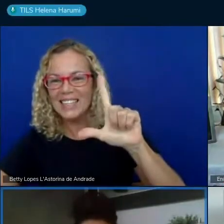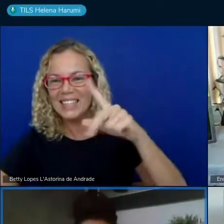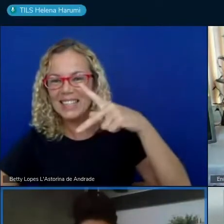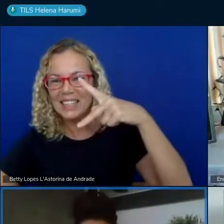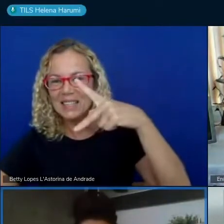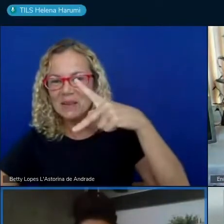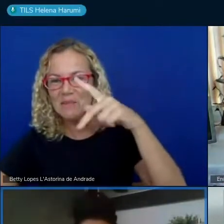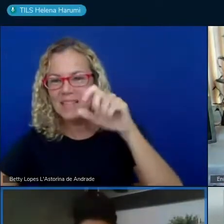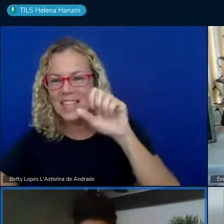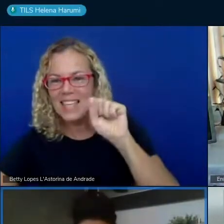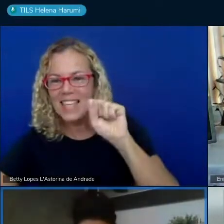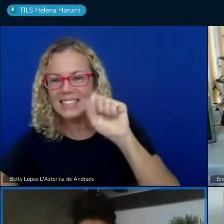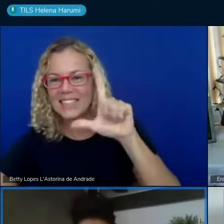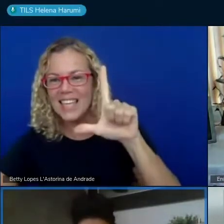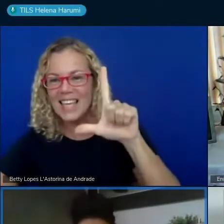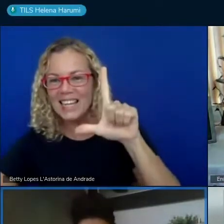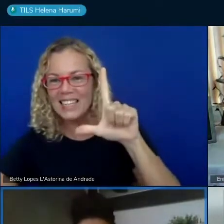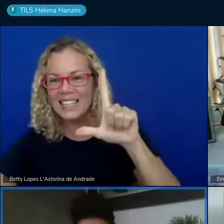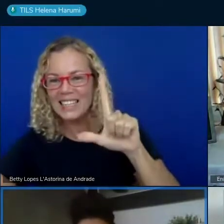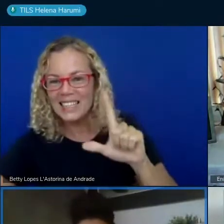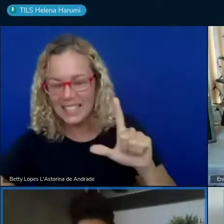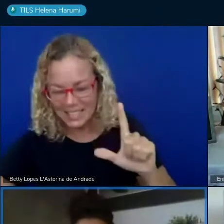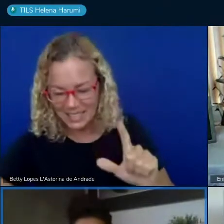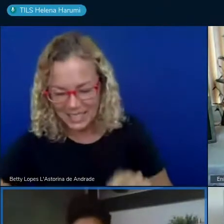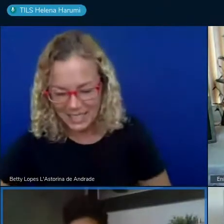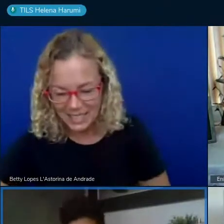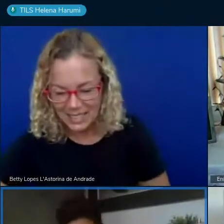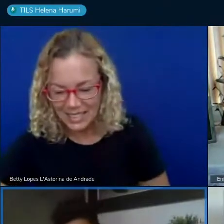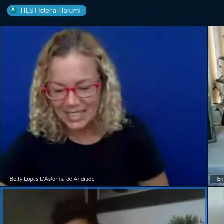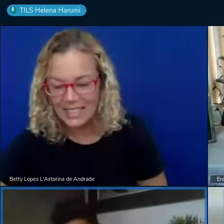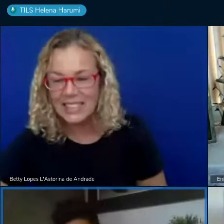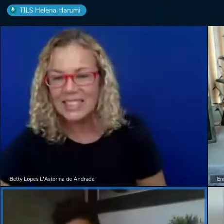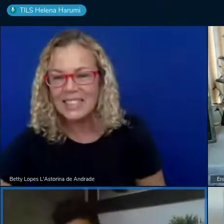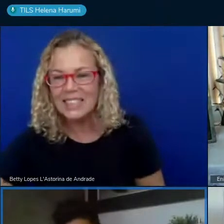Também você cita a sigla PSL